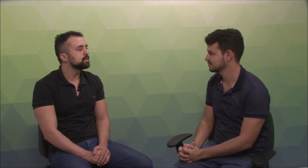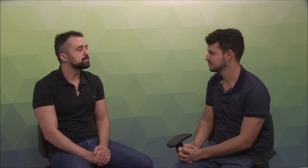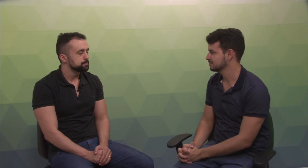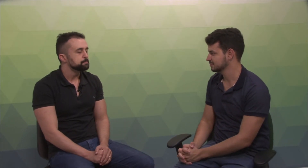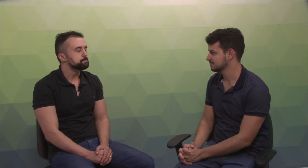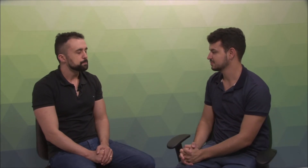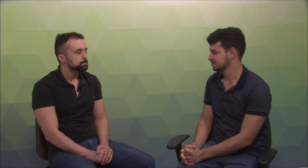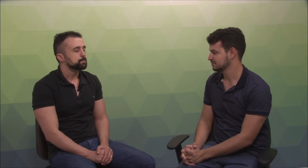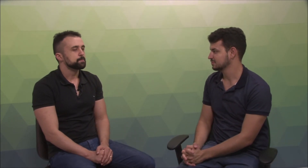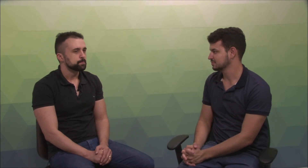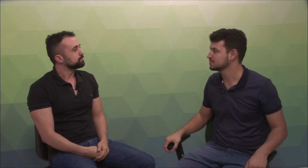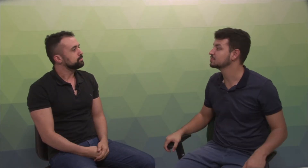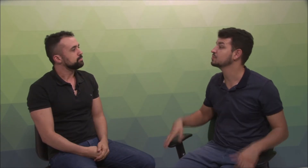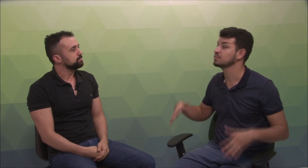português.